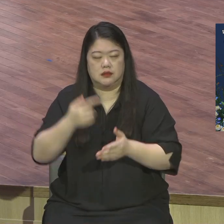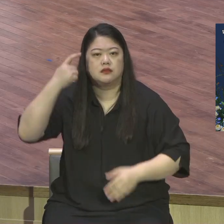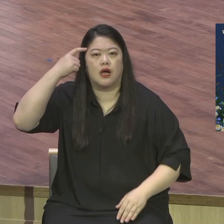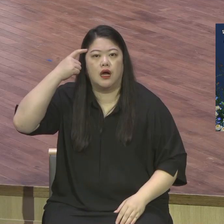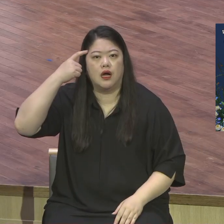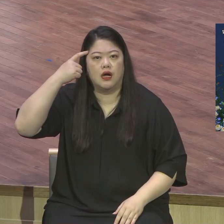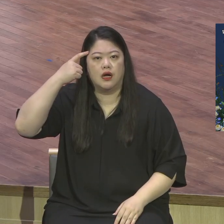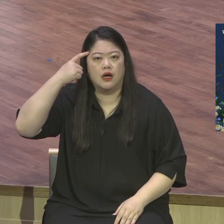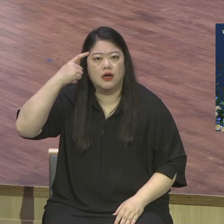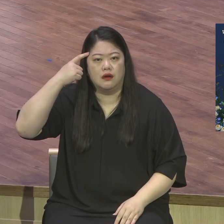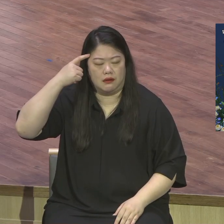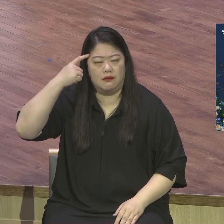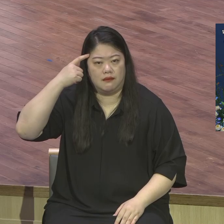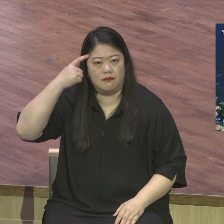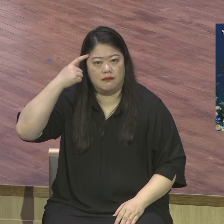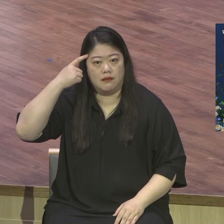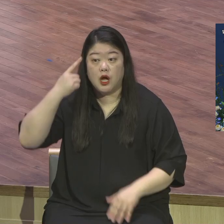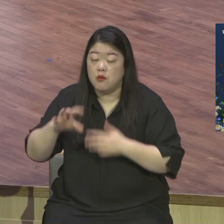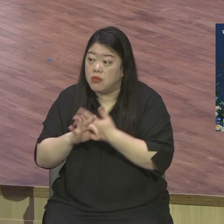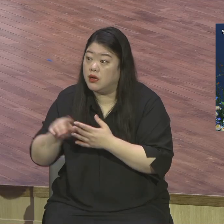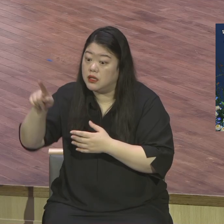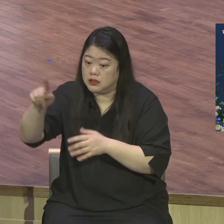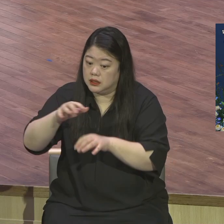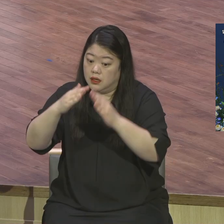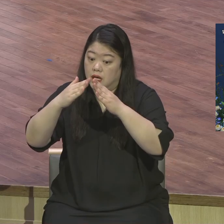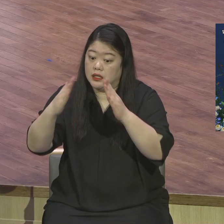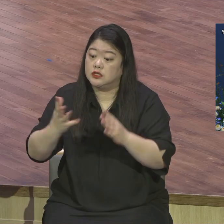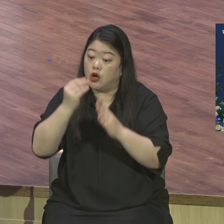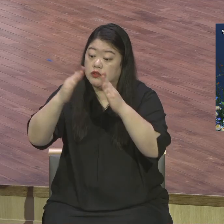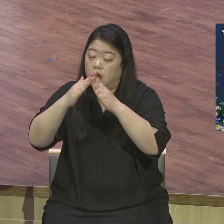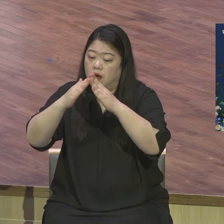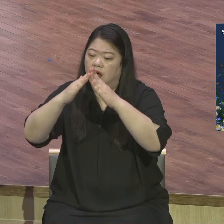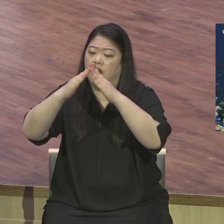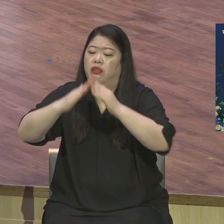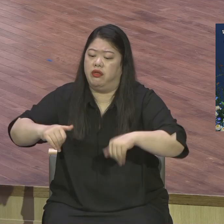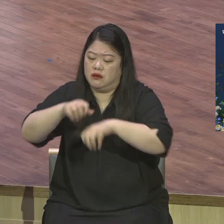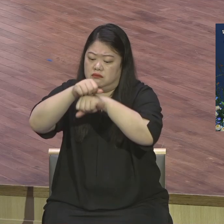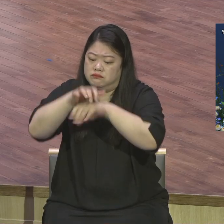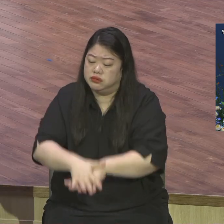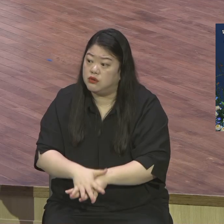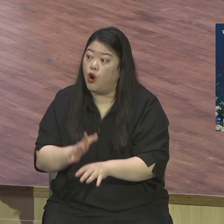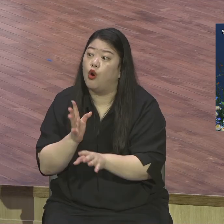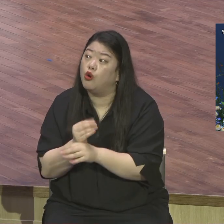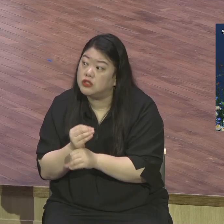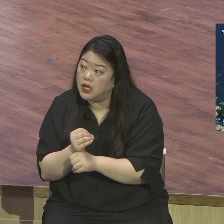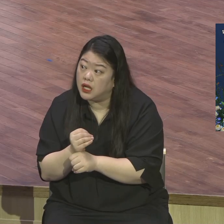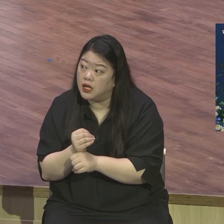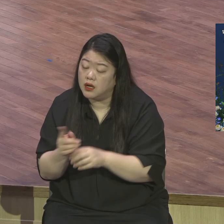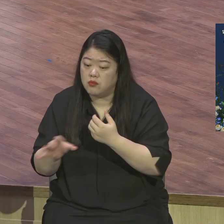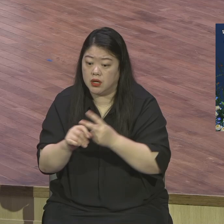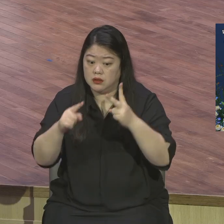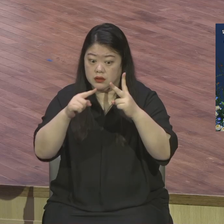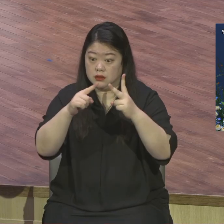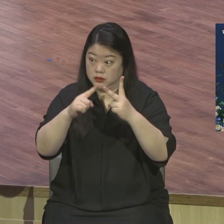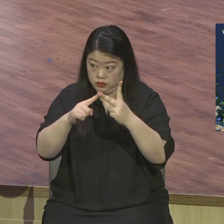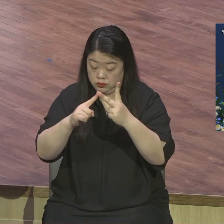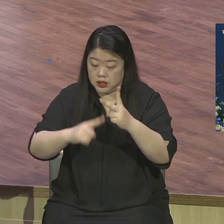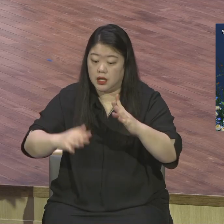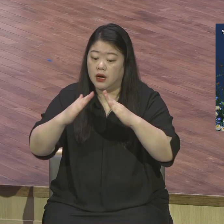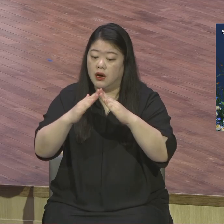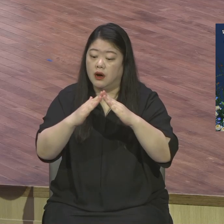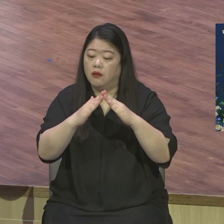그때가 언제냐는 것입니다. 그리고 이런 세상 끝에는 무슨 징조가 있습니까라고 물어본 것입니다.